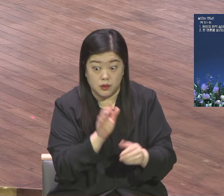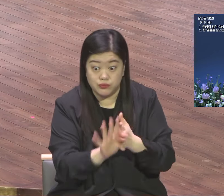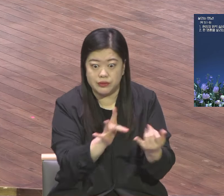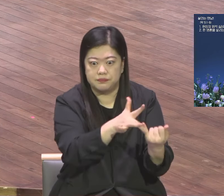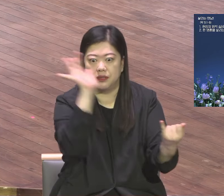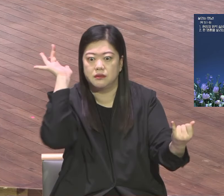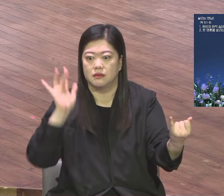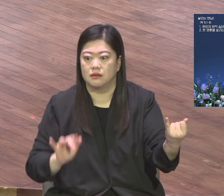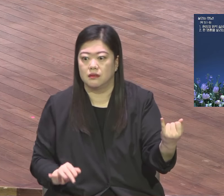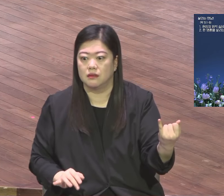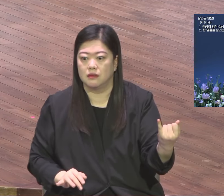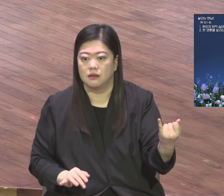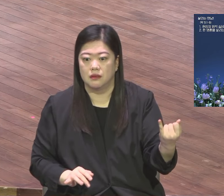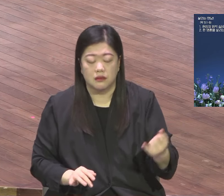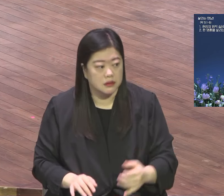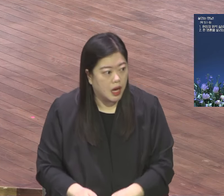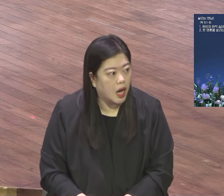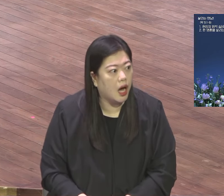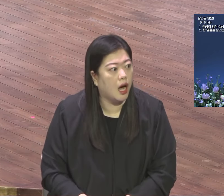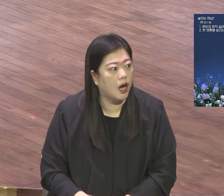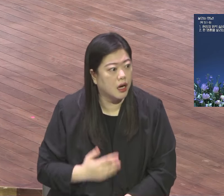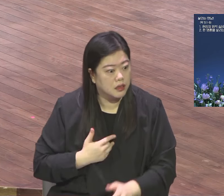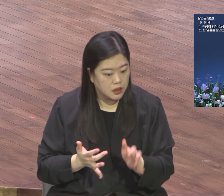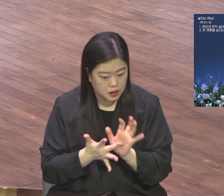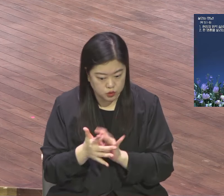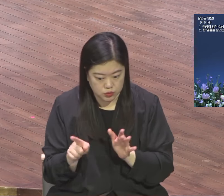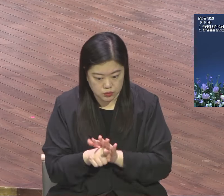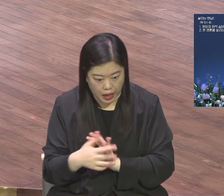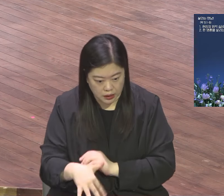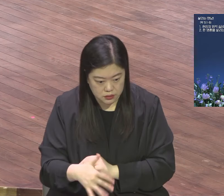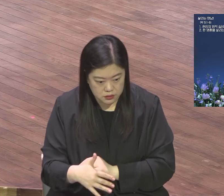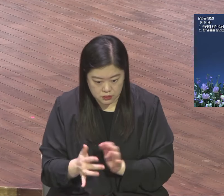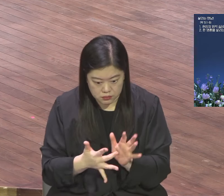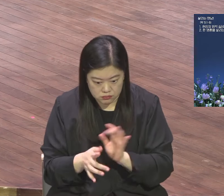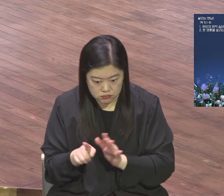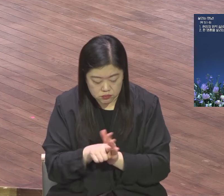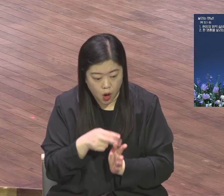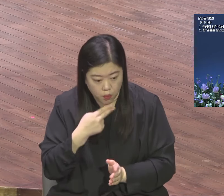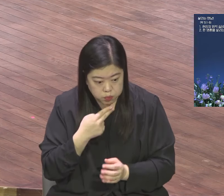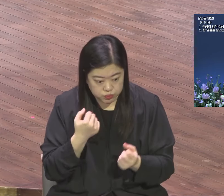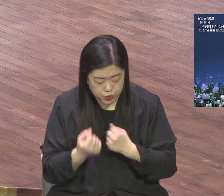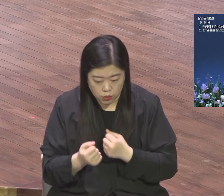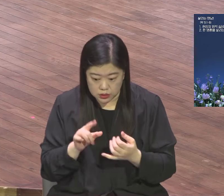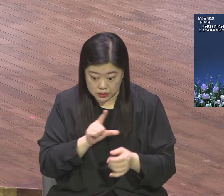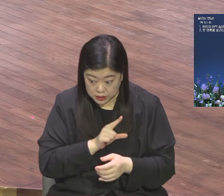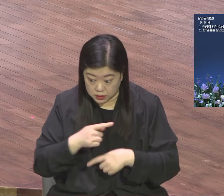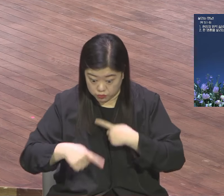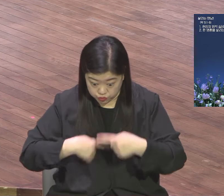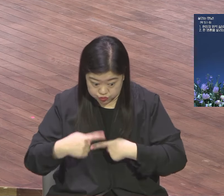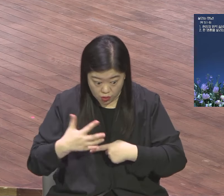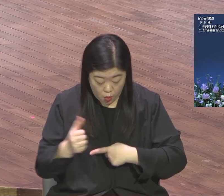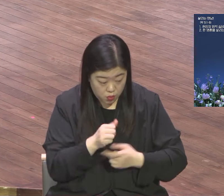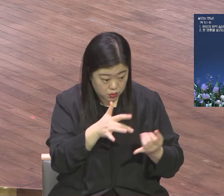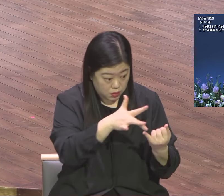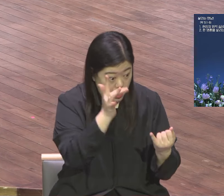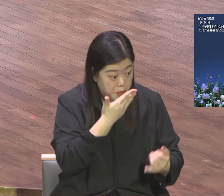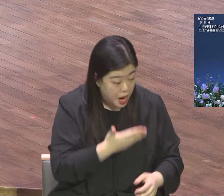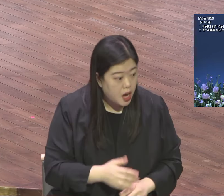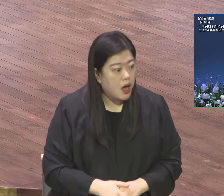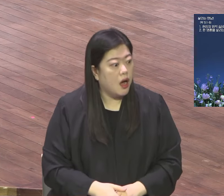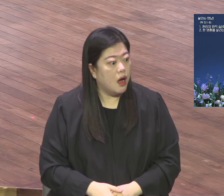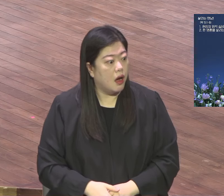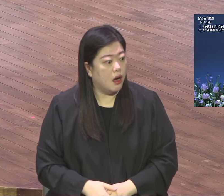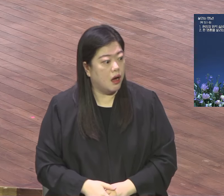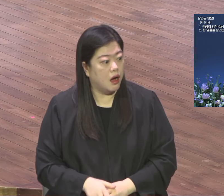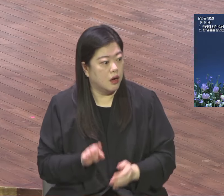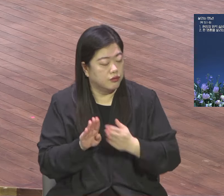내가 무슨 준비돼서가 아니에요. 그냥 예수 이름 말하면 나가게 되었다. 여러분 가는 곳마다 좀 이상한 사람이 있거든. 예수님 명하노니 이